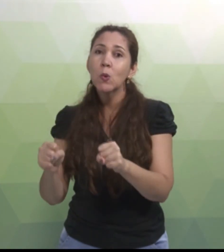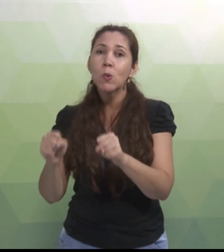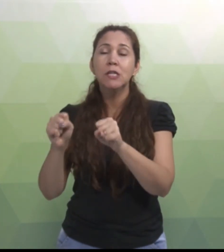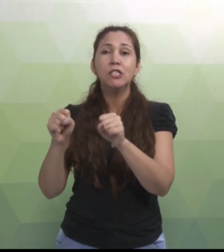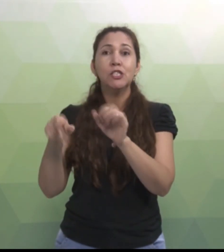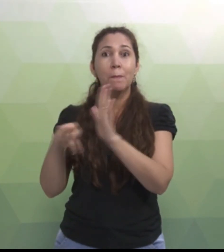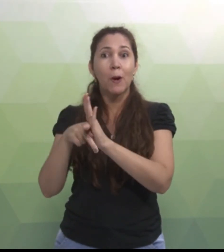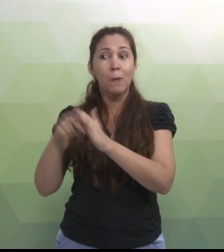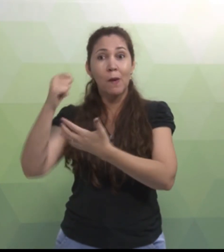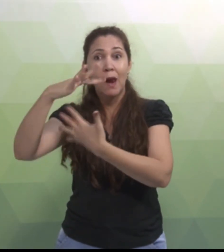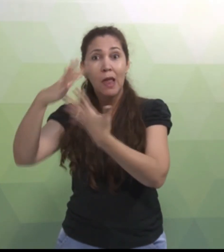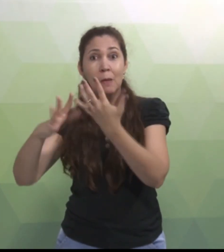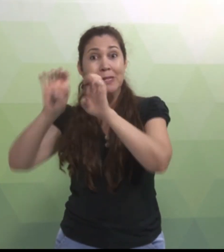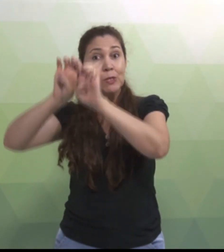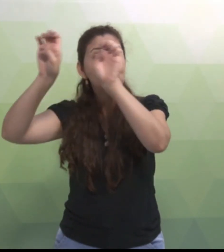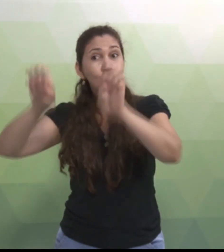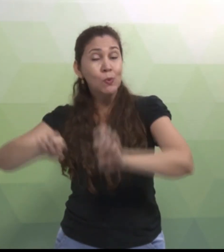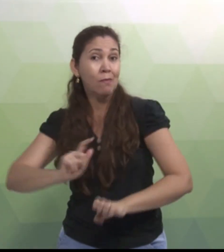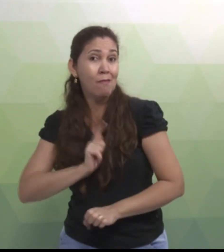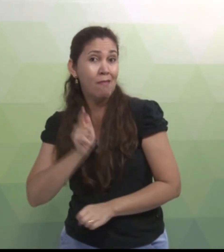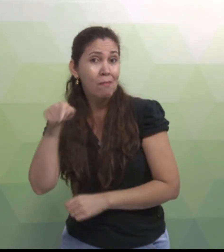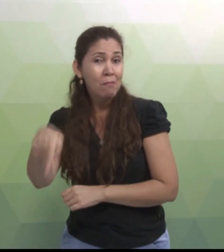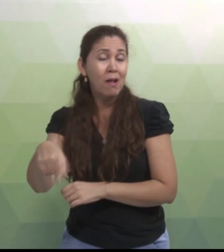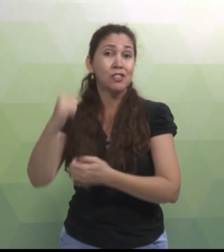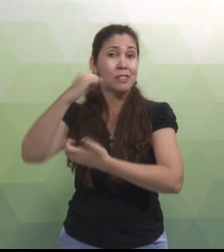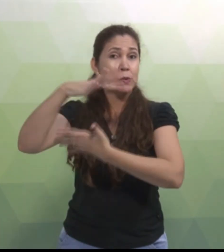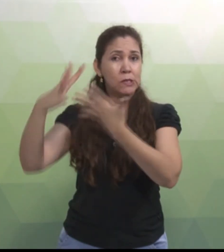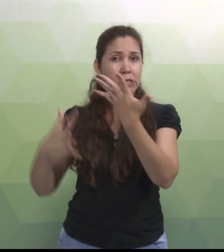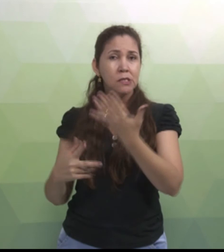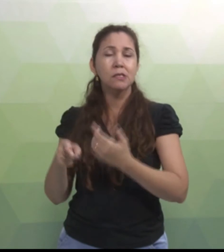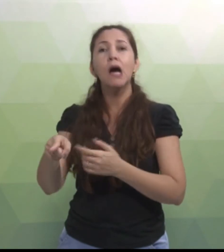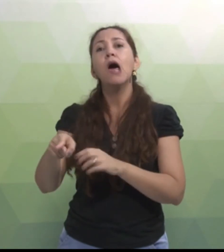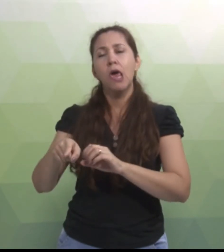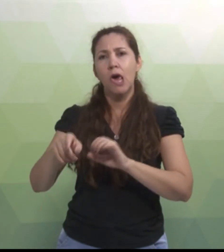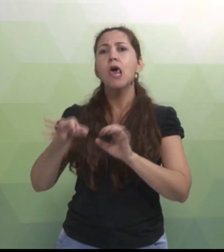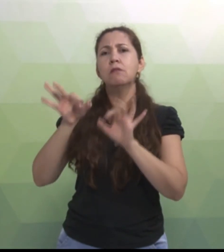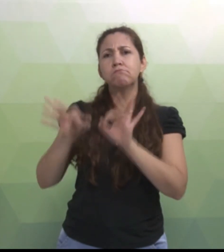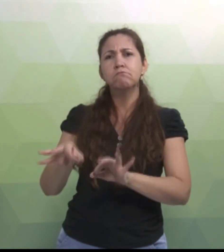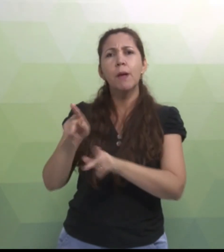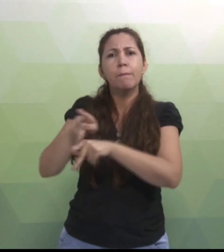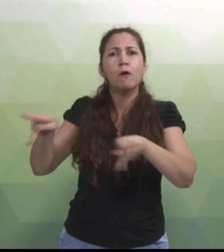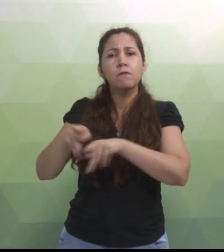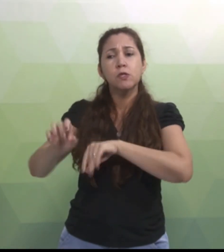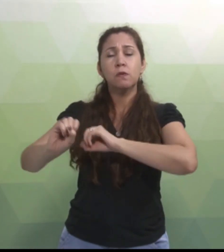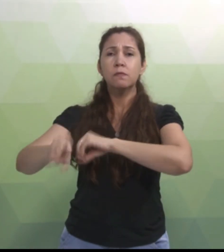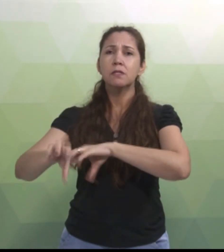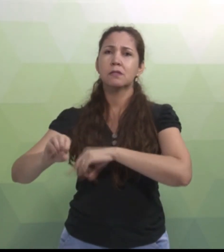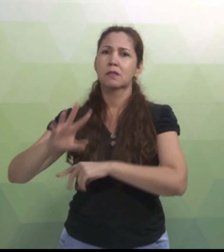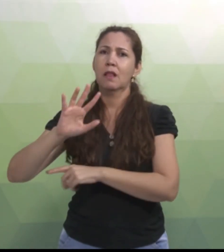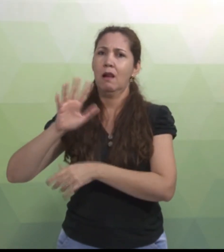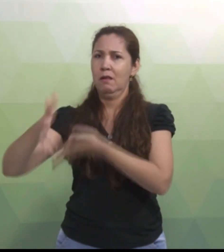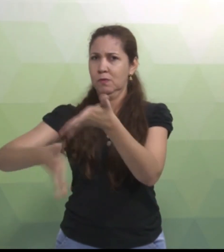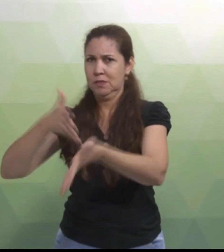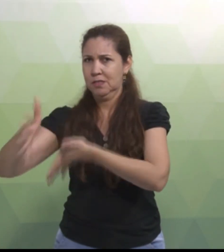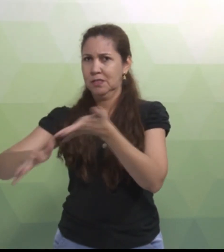Libras, estrutura gramatical da Libras, porque ele vai ser professor de Libras, ele vai ensinar a língua